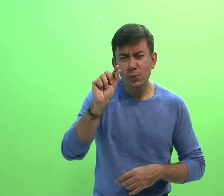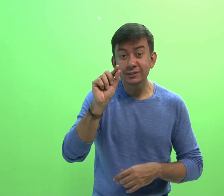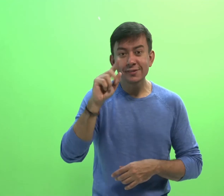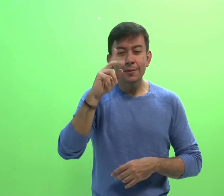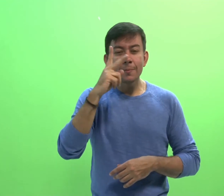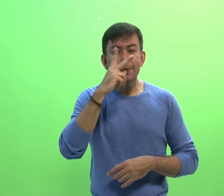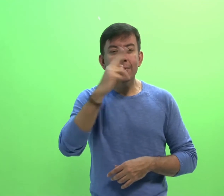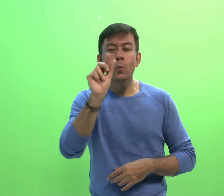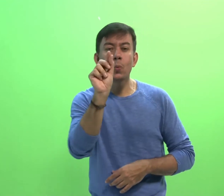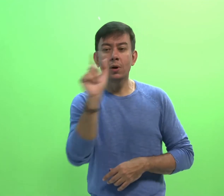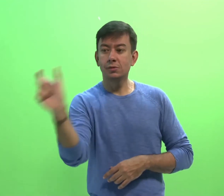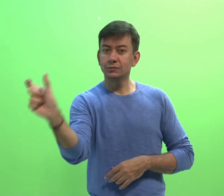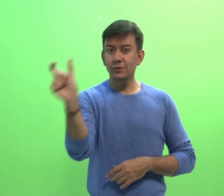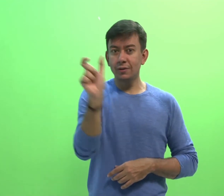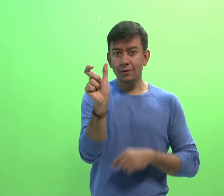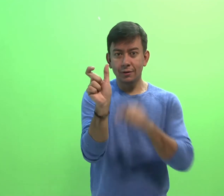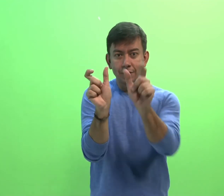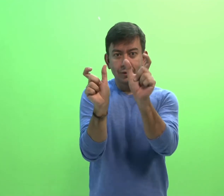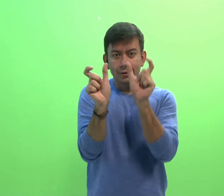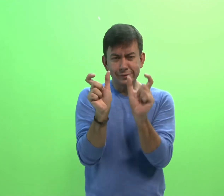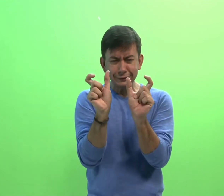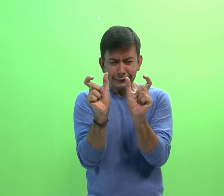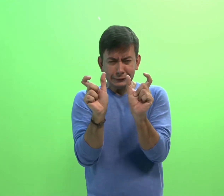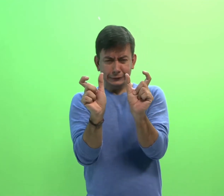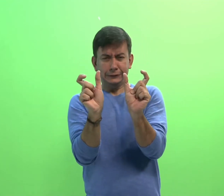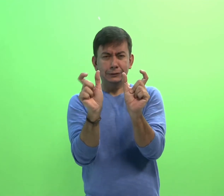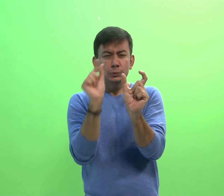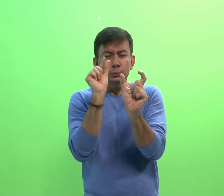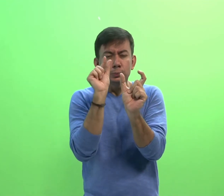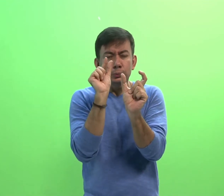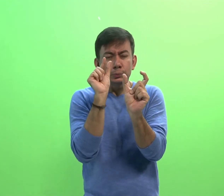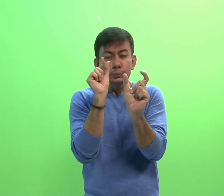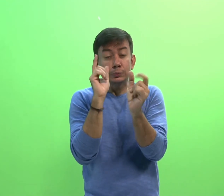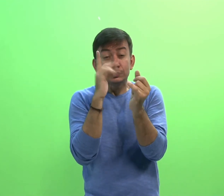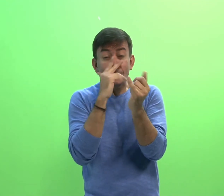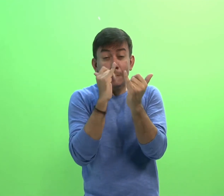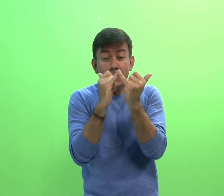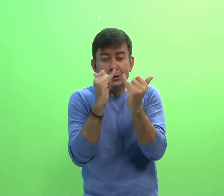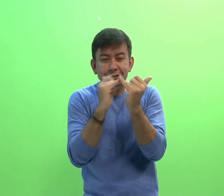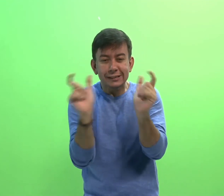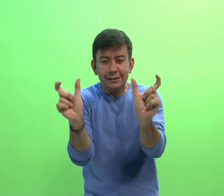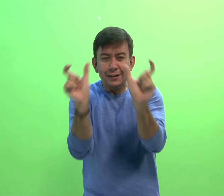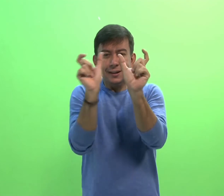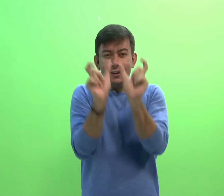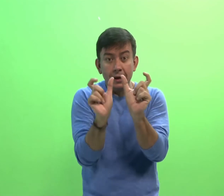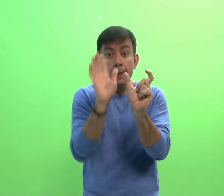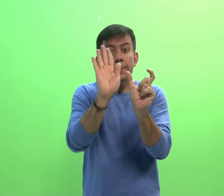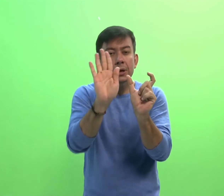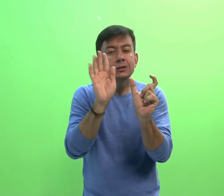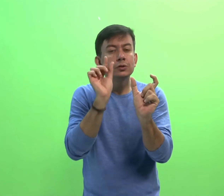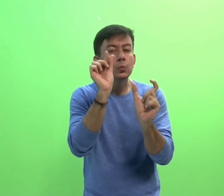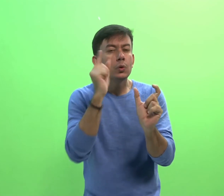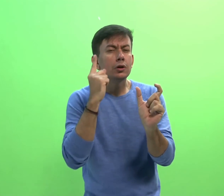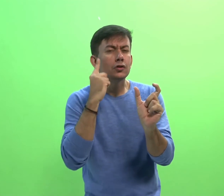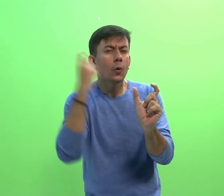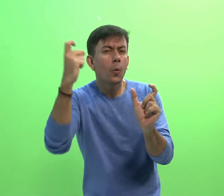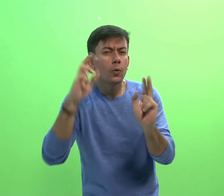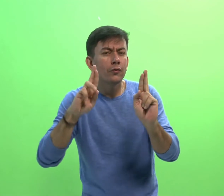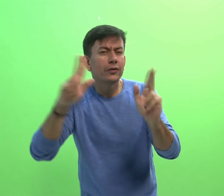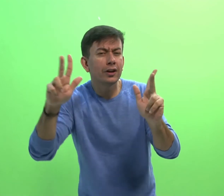Se lembram que o par mínimo é como se tivessem 2 palavras praticamente semelhantes, o